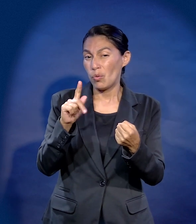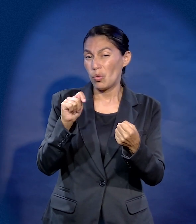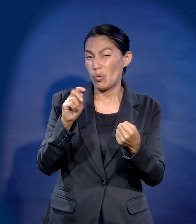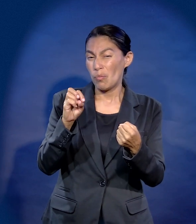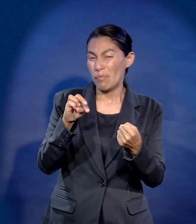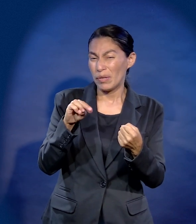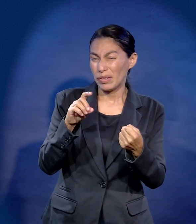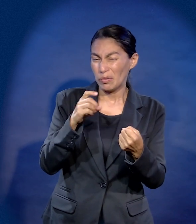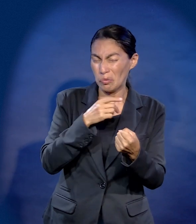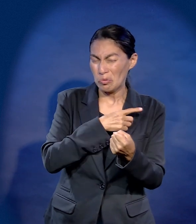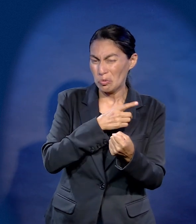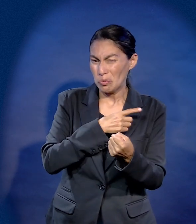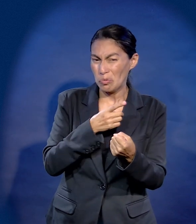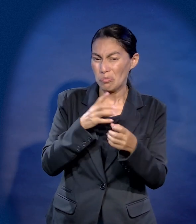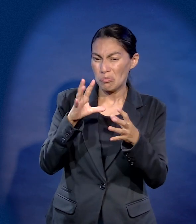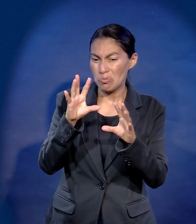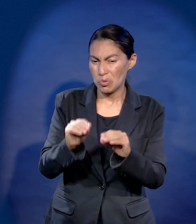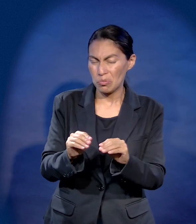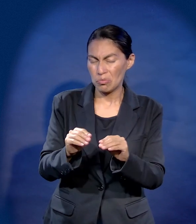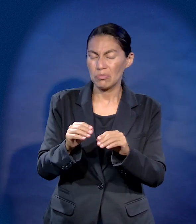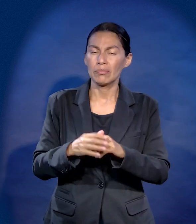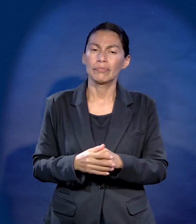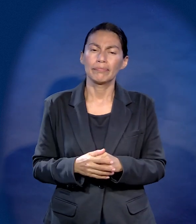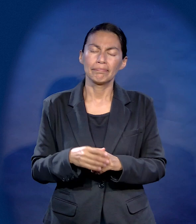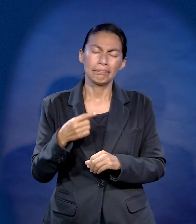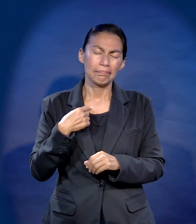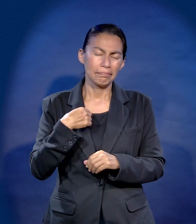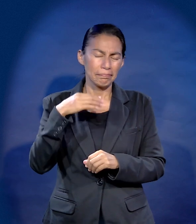el piloto automático.